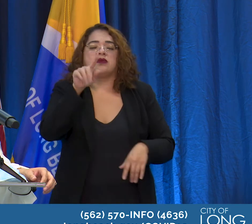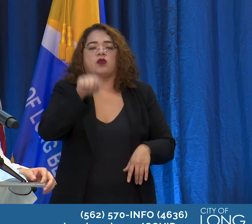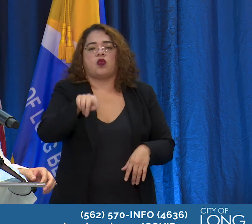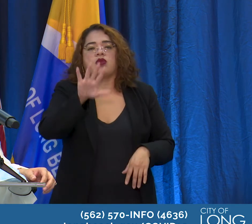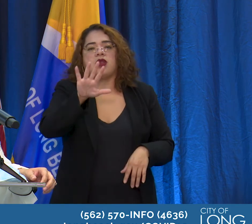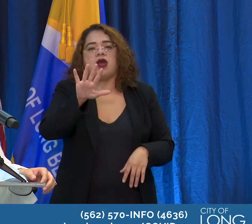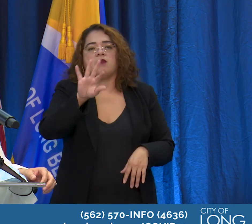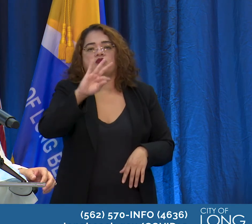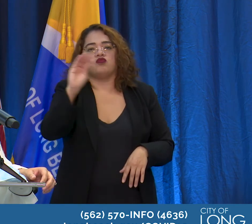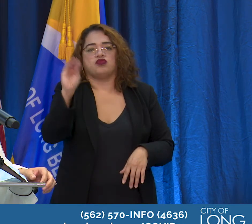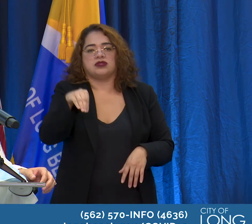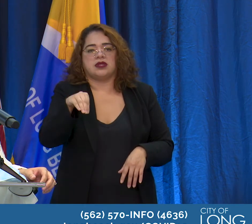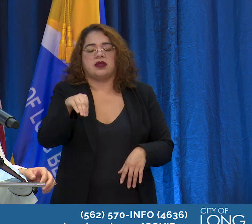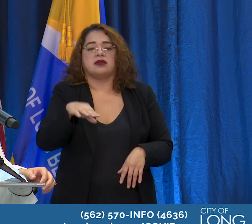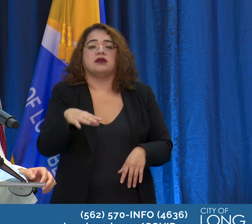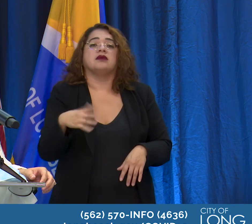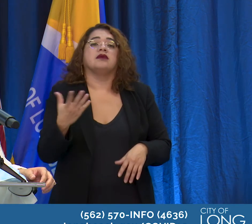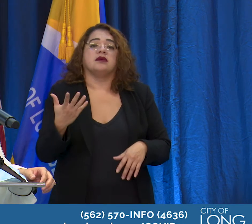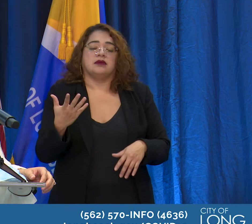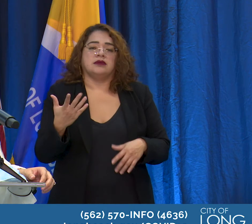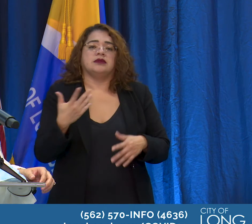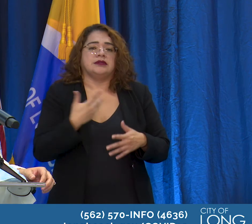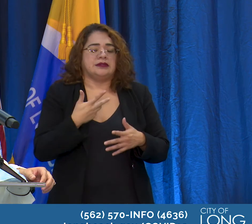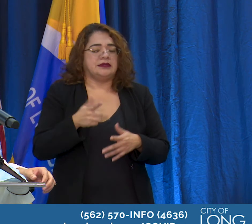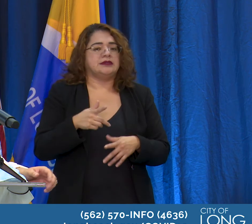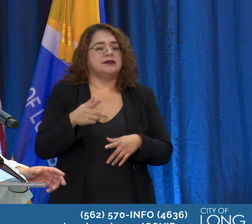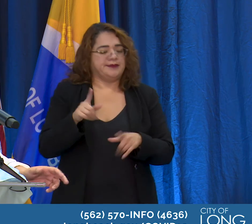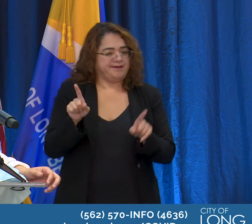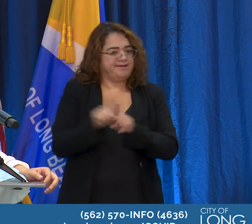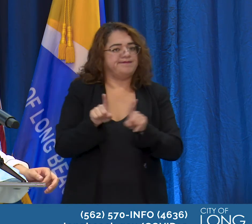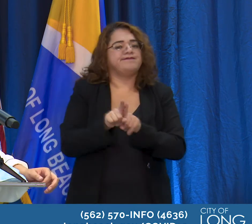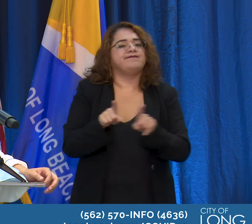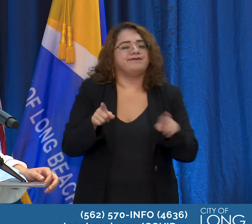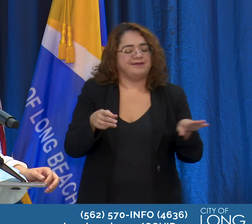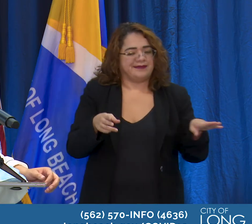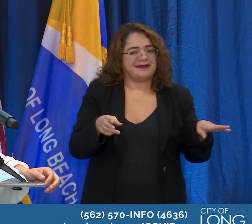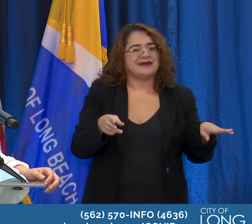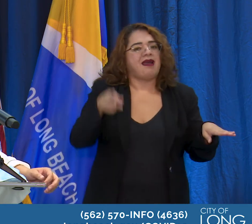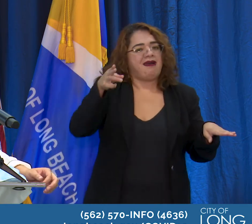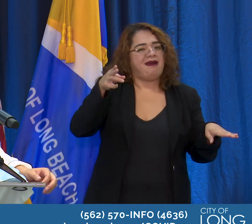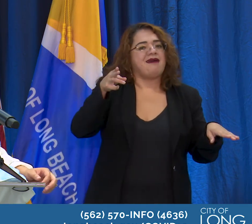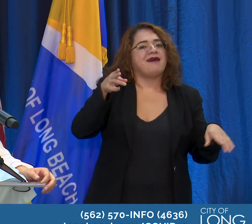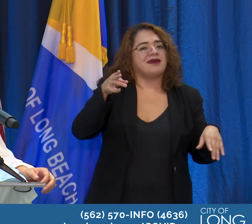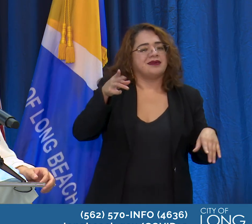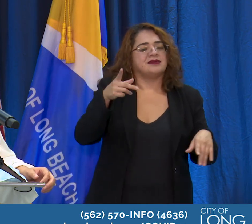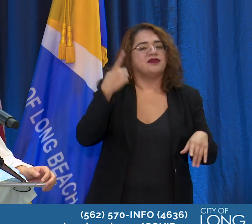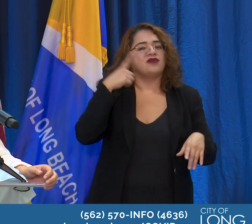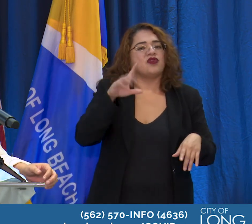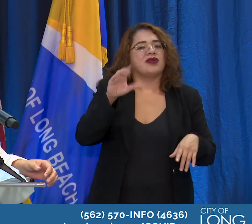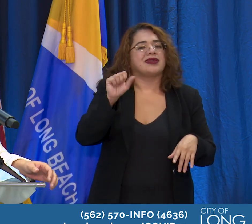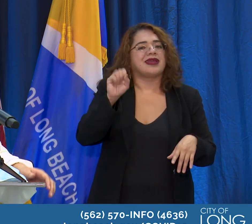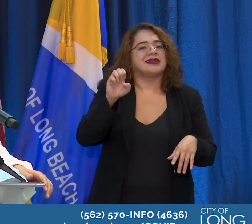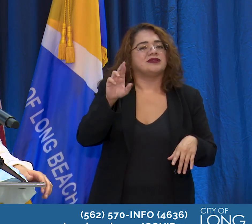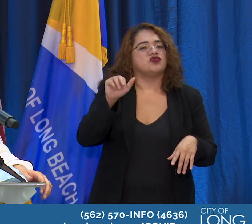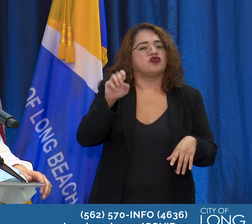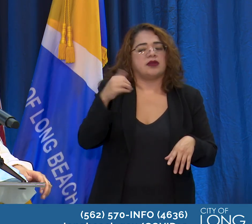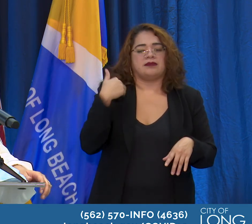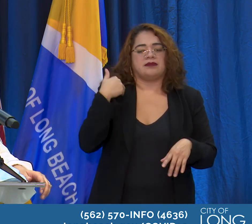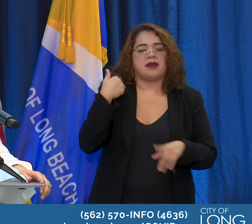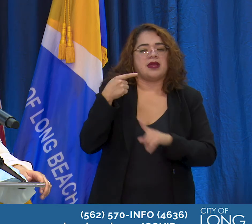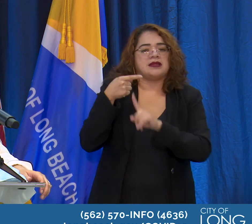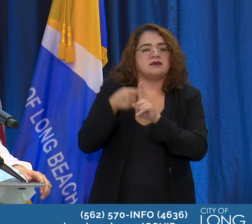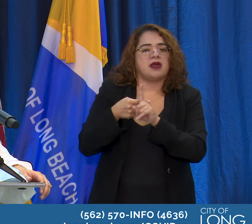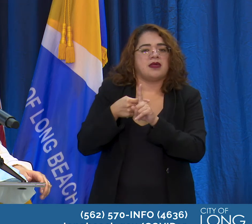5.9%. La ciudad de Long Beach ha experimentado una tendencia también a la baja en los casos diarios durante el último mes,